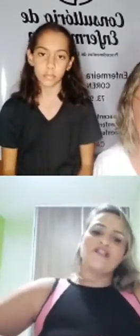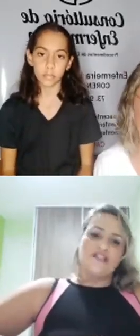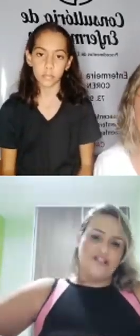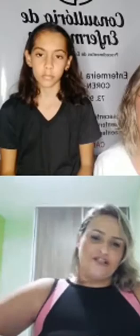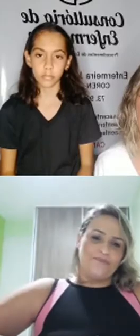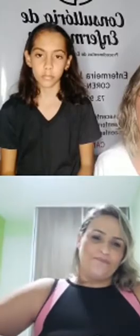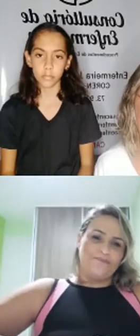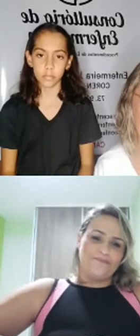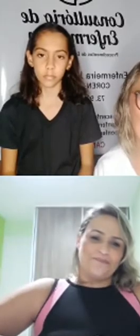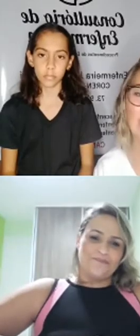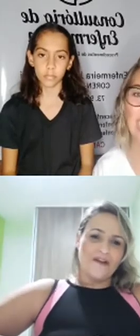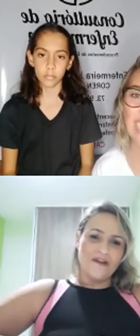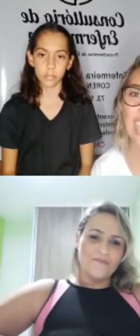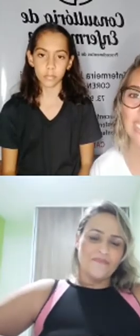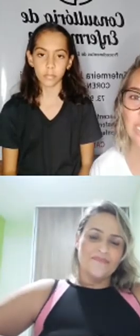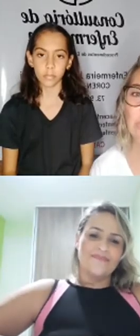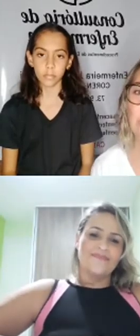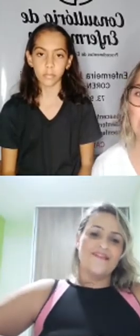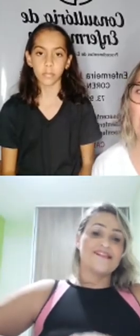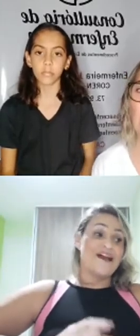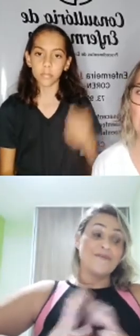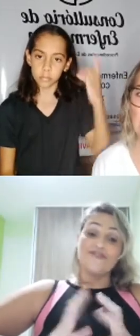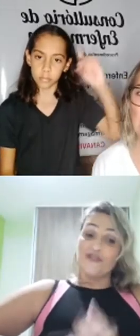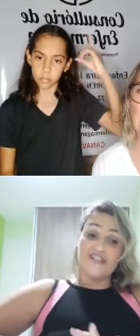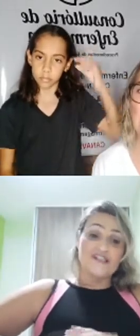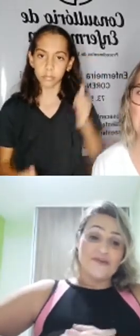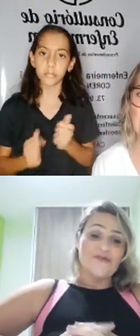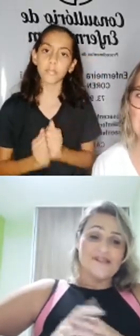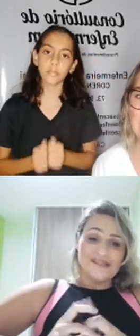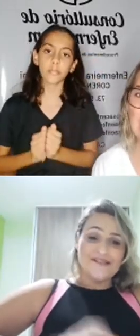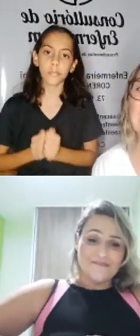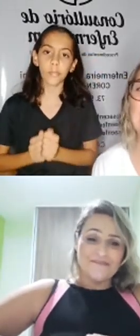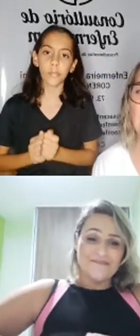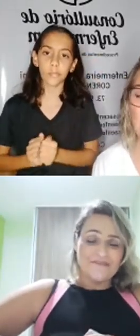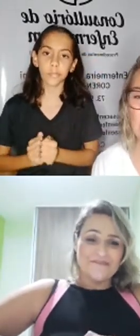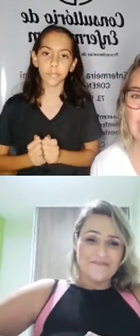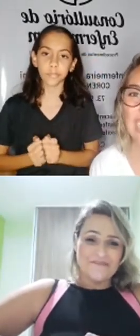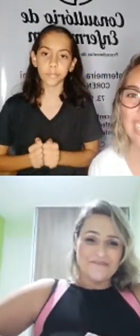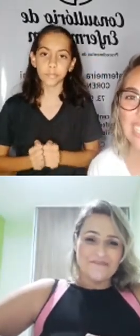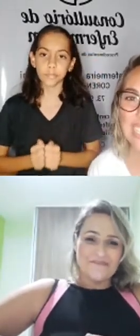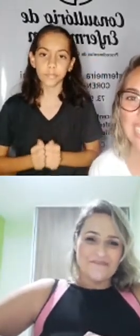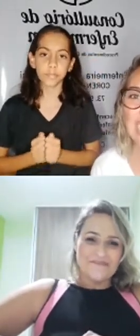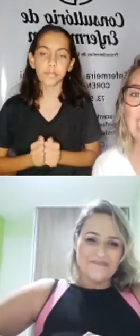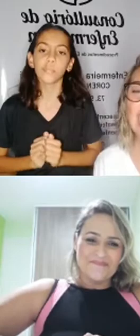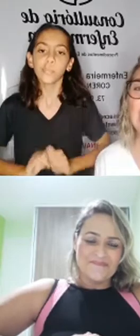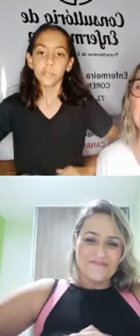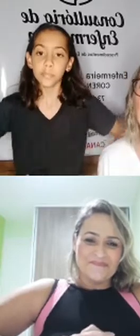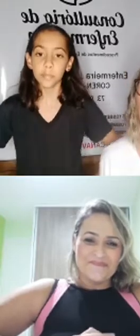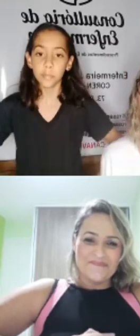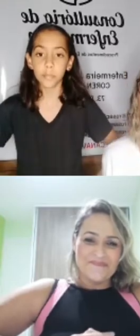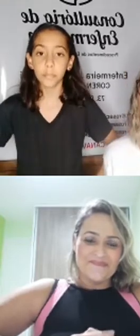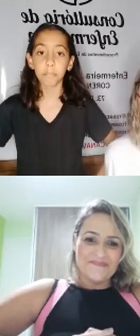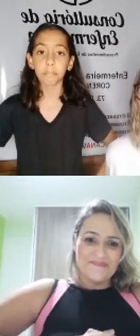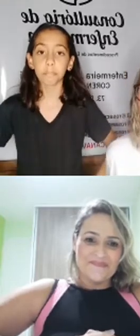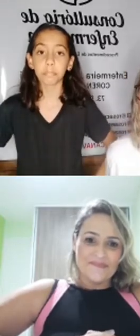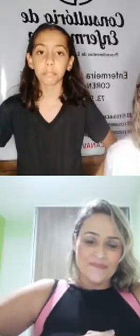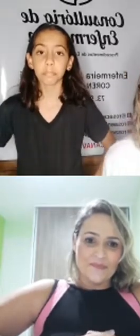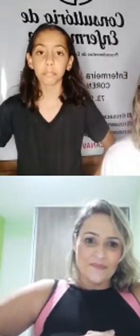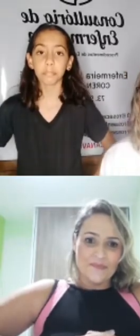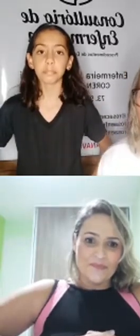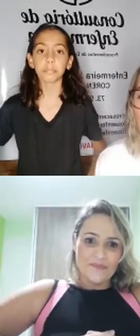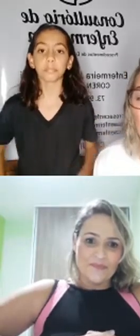com a gente, É né? verdade. E Tá sabe de todas ótimo. as coisas. Com certeza. Então, fica aqui